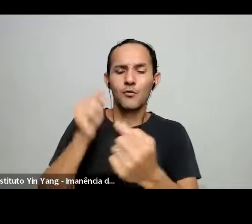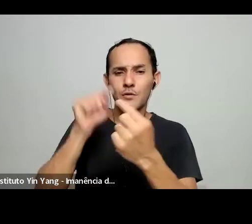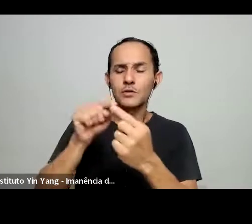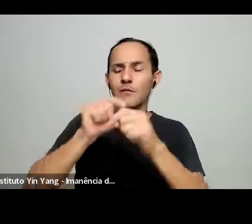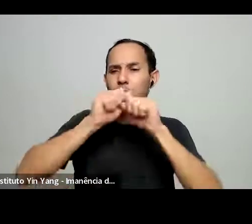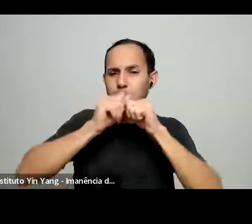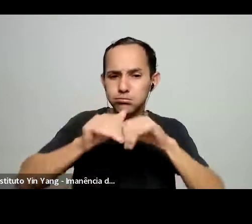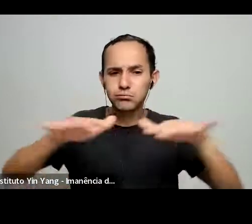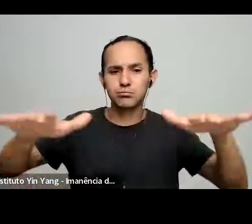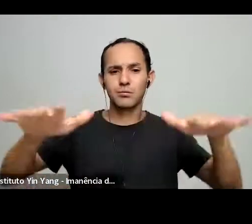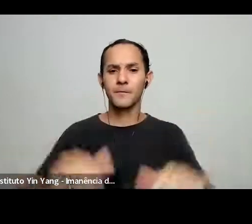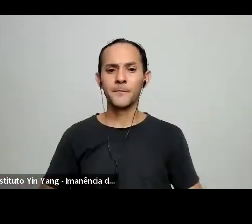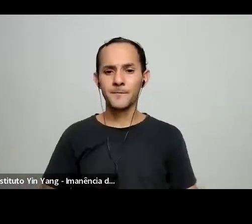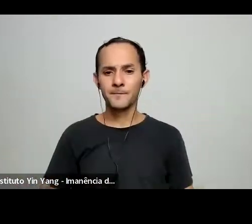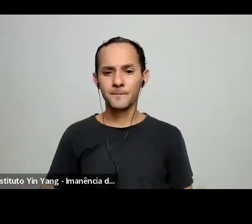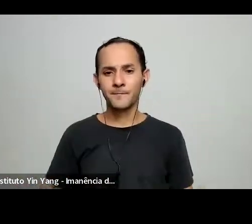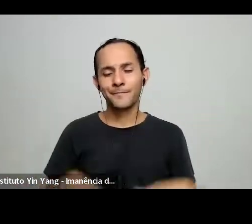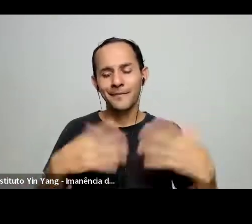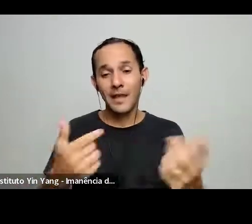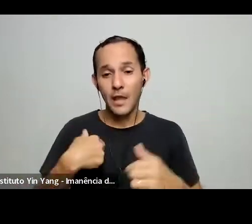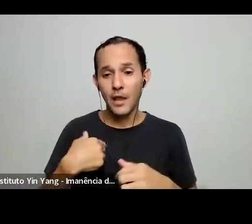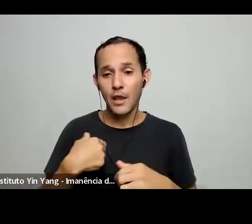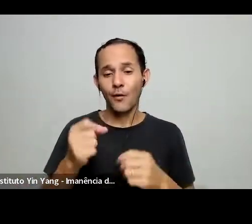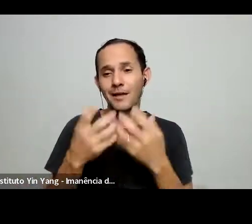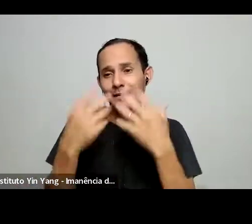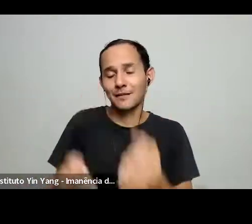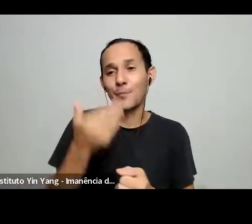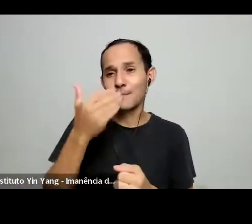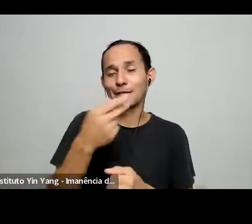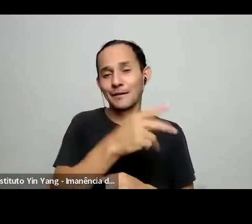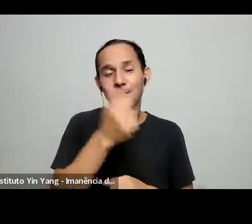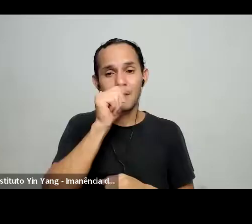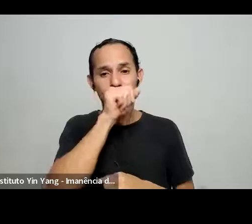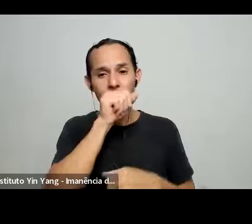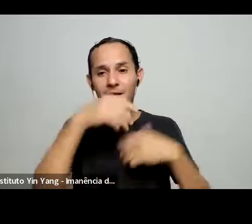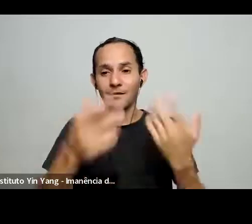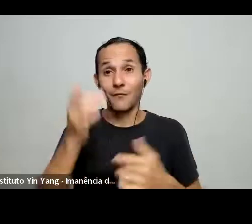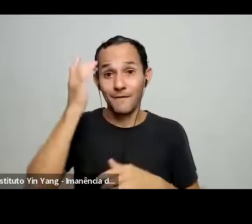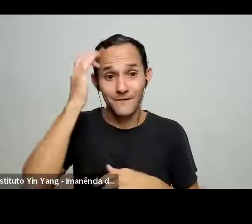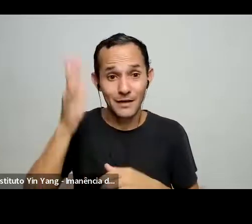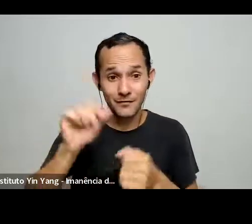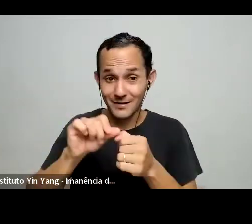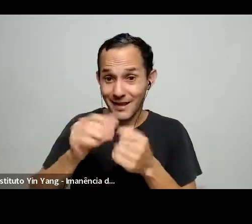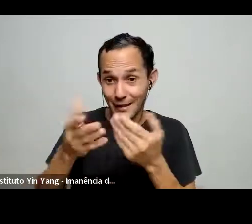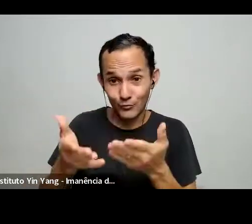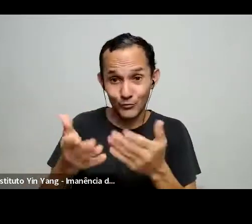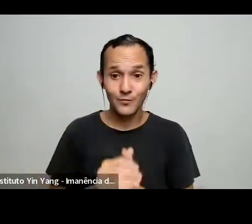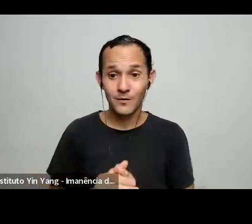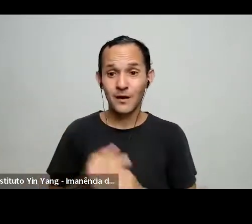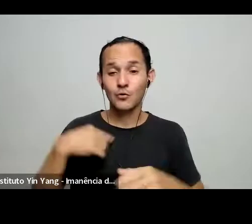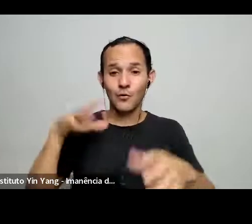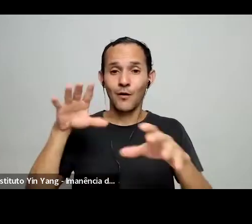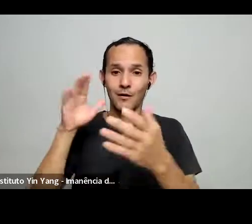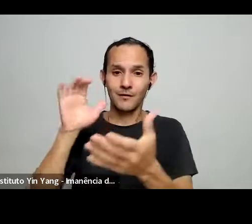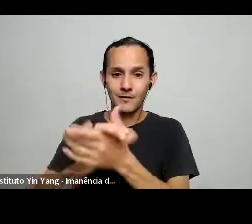pessoas. E eu atendo esse pedido da minha mãe, e para mim foi fácil fazer isso. Eu sou casada